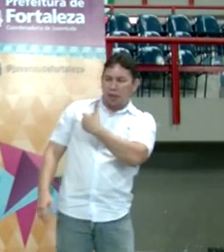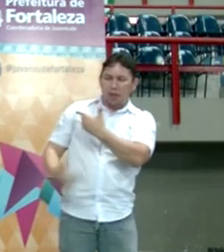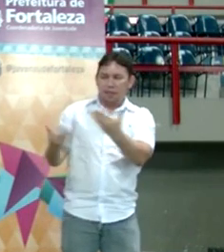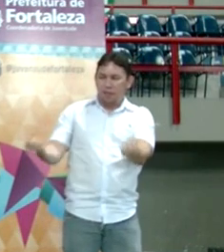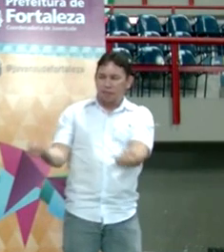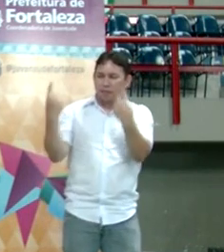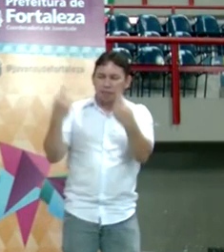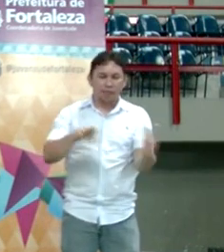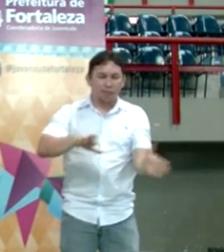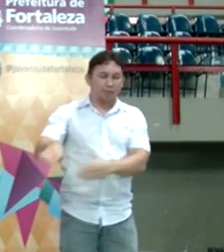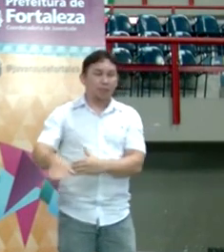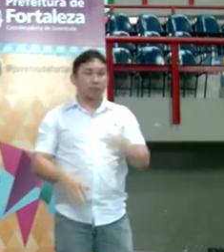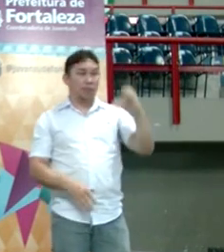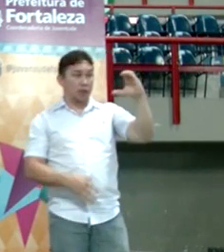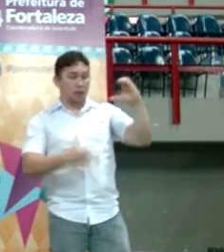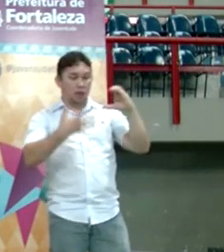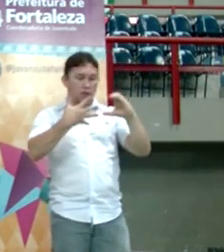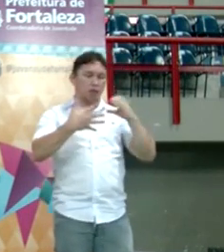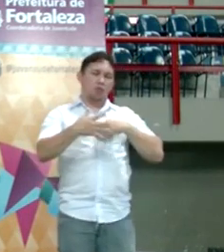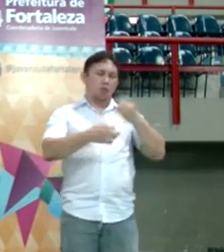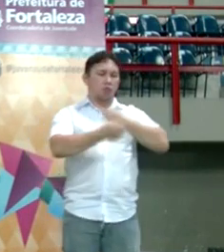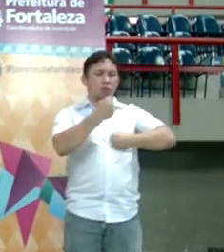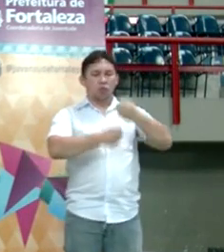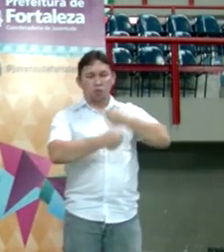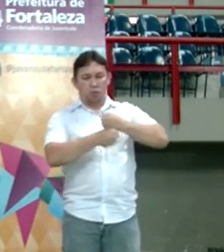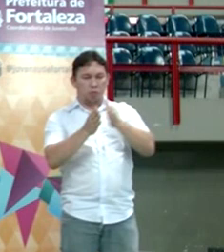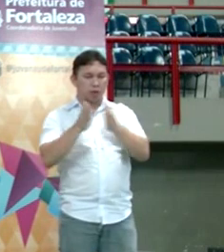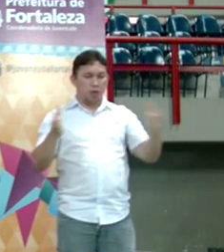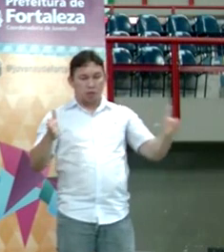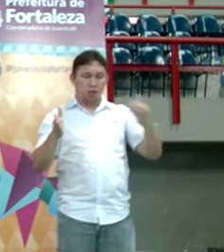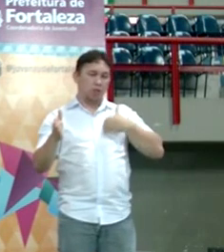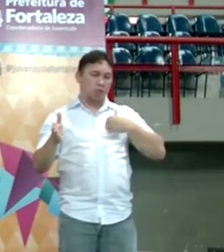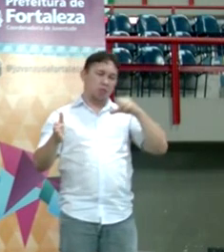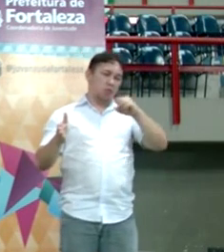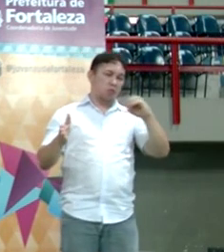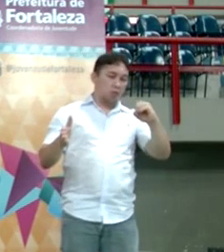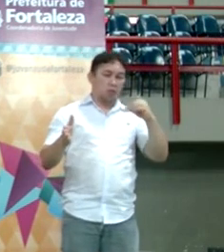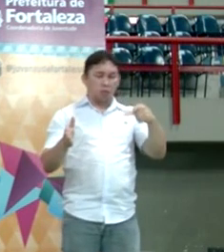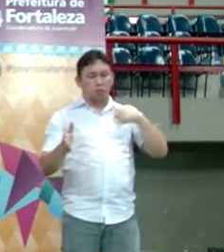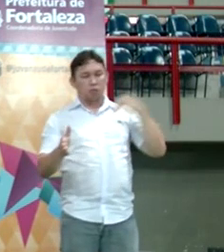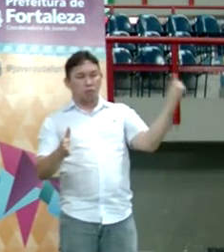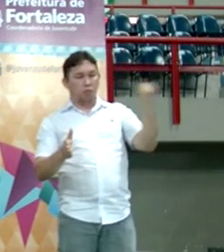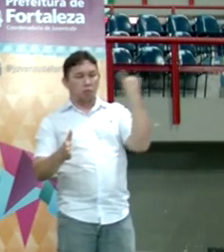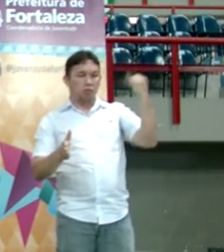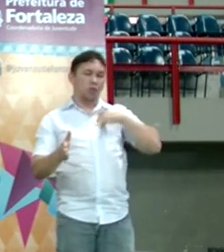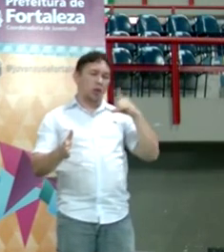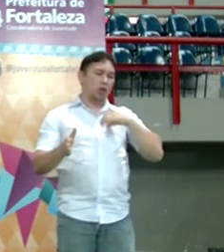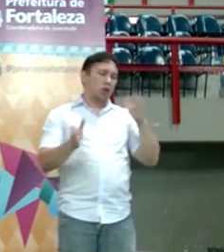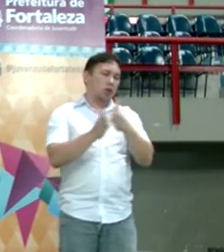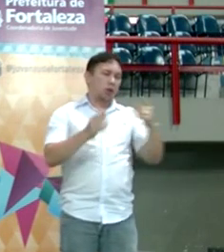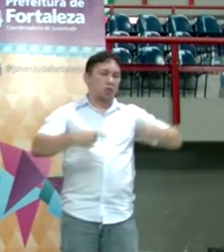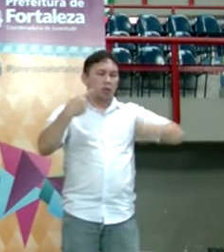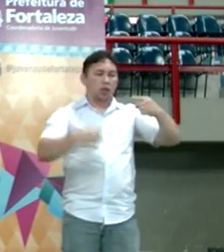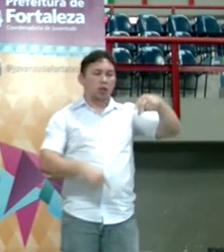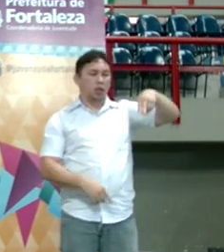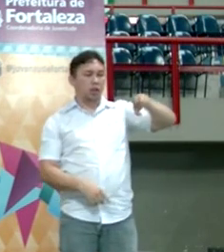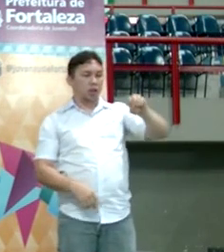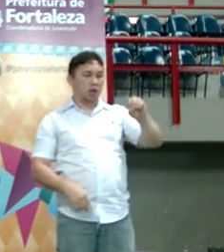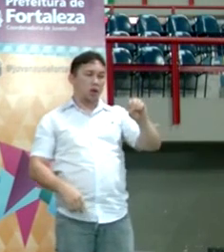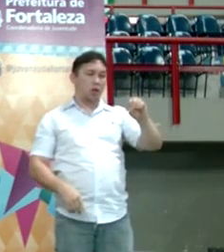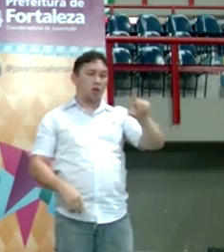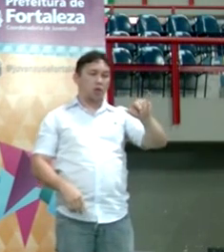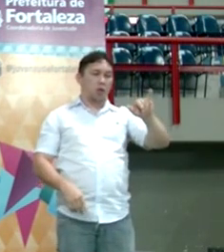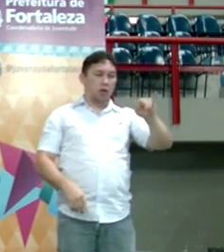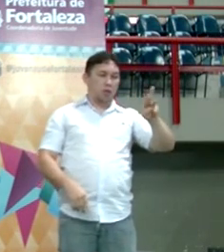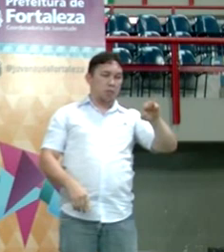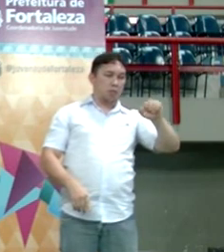C. Nos anos 80, ela foi expoente, quer dizer, ela foi importante da doutrina neoliberal. Estava